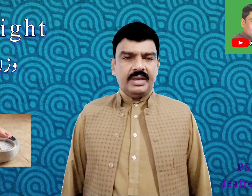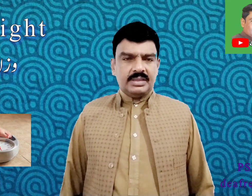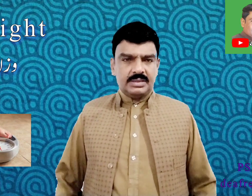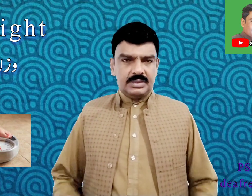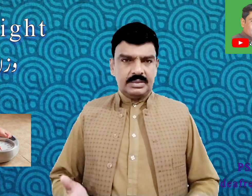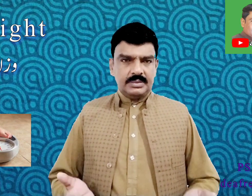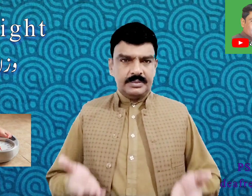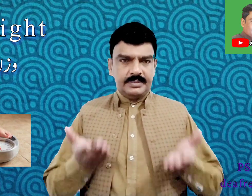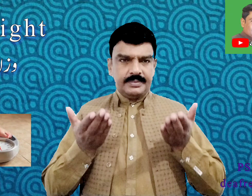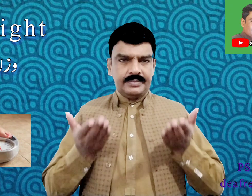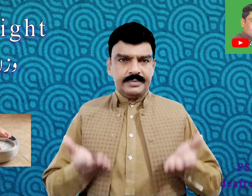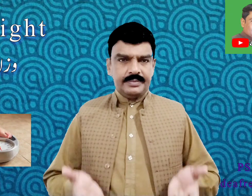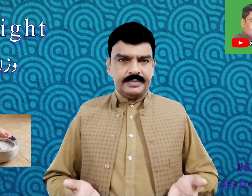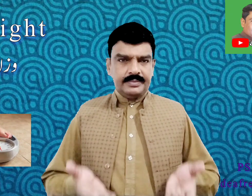वेट,